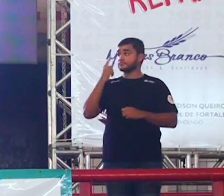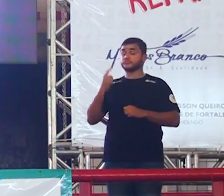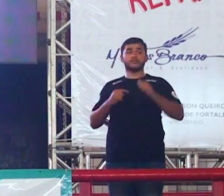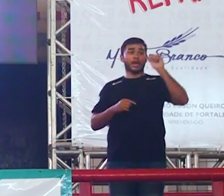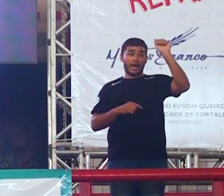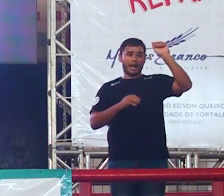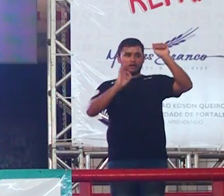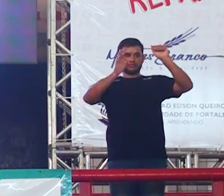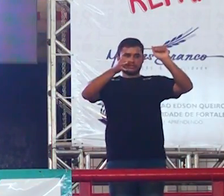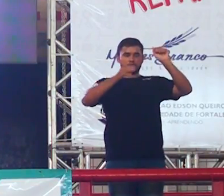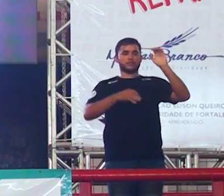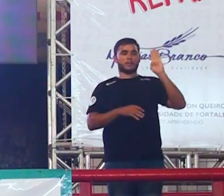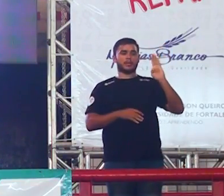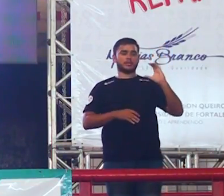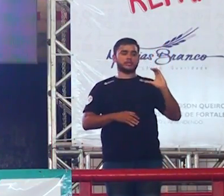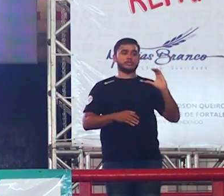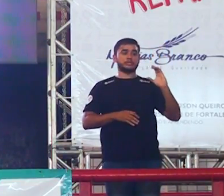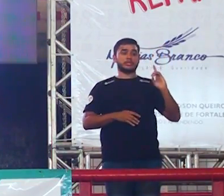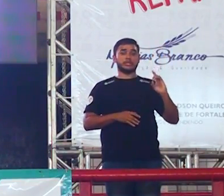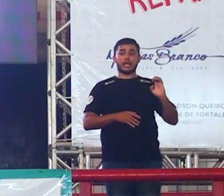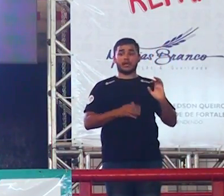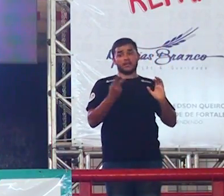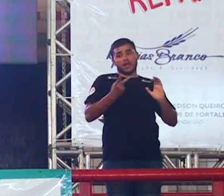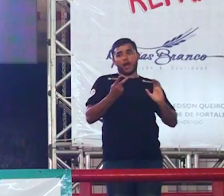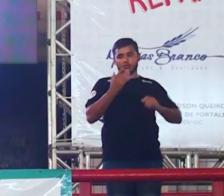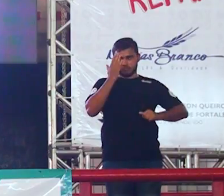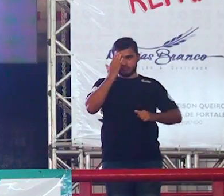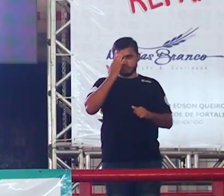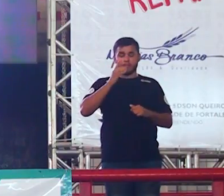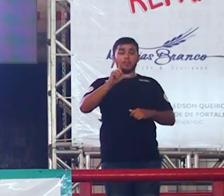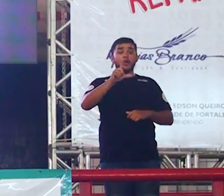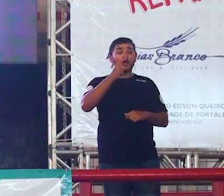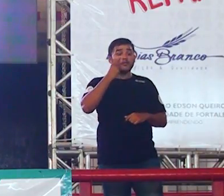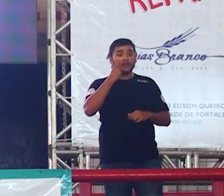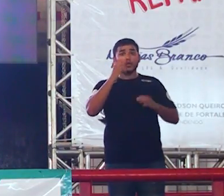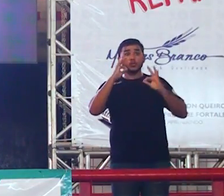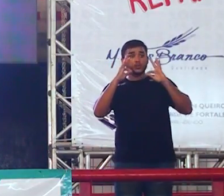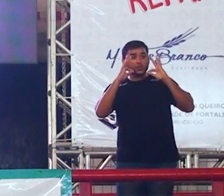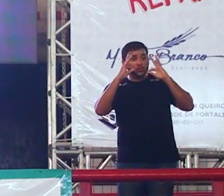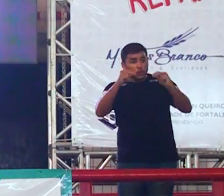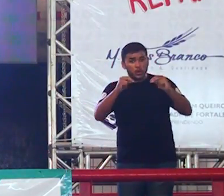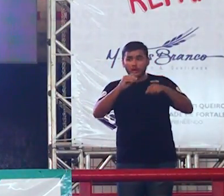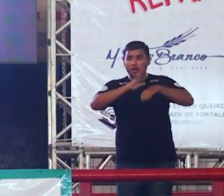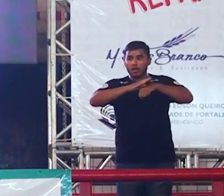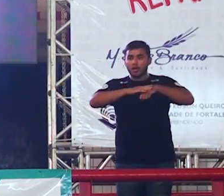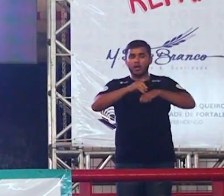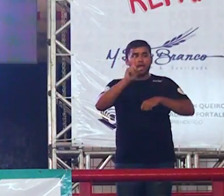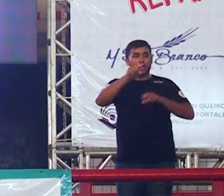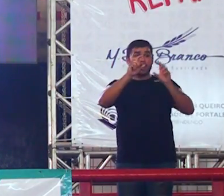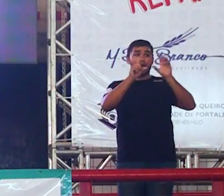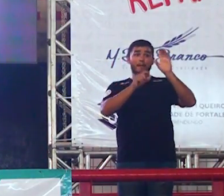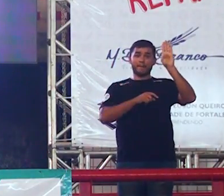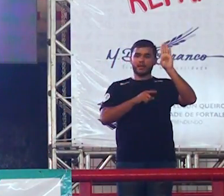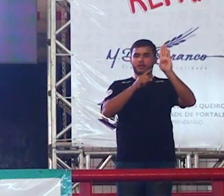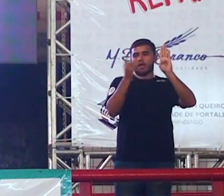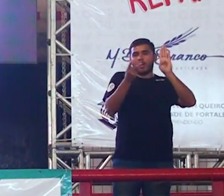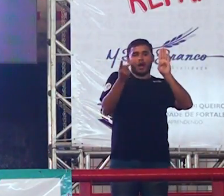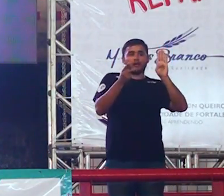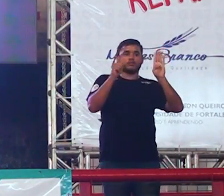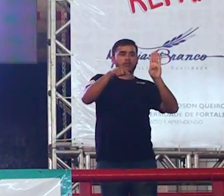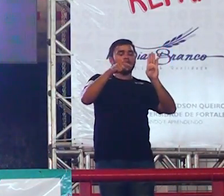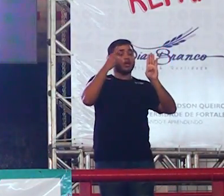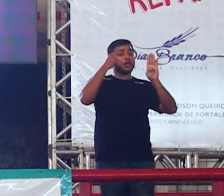falso. Os túbulos seminíferos percorrem a estrutura indicada por 1? Não. Os túbulos seminíferos é o